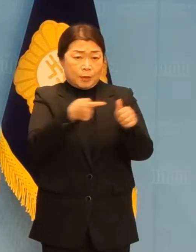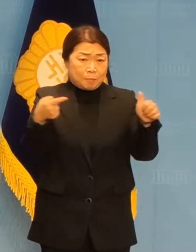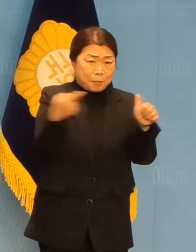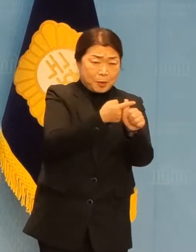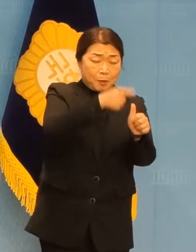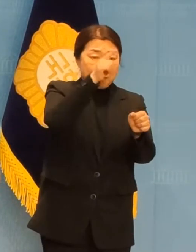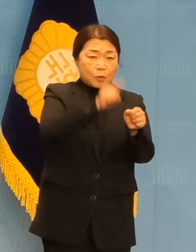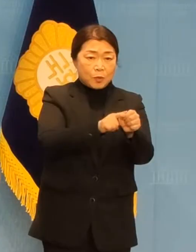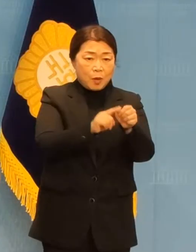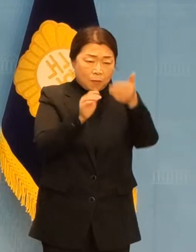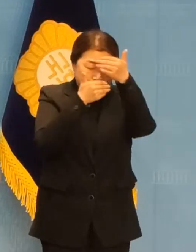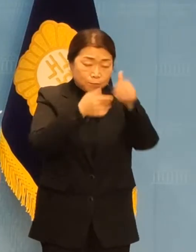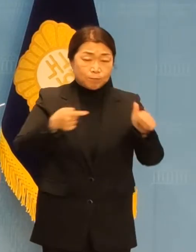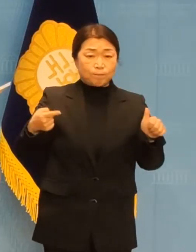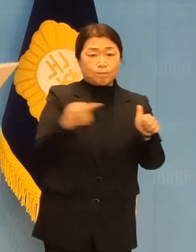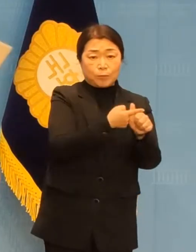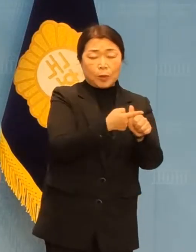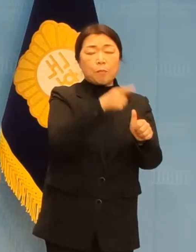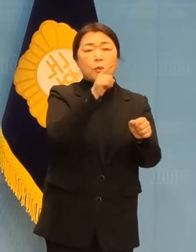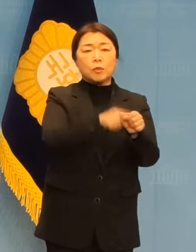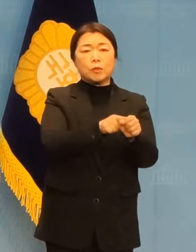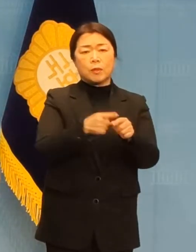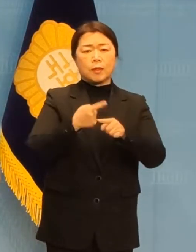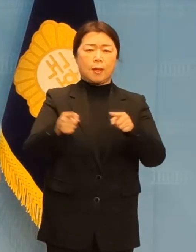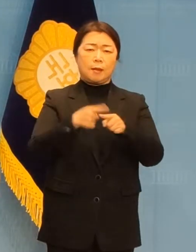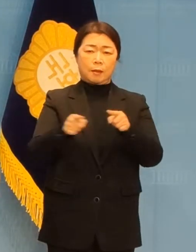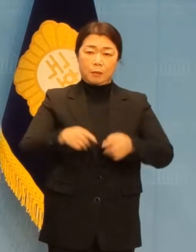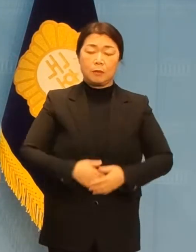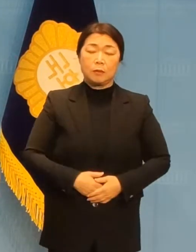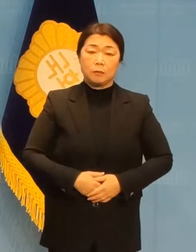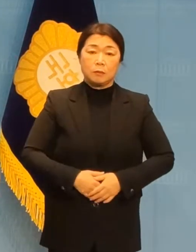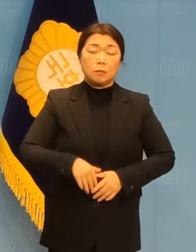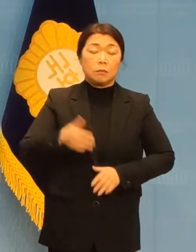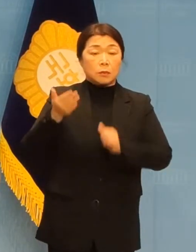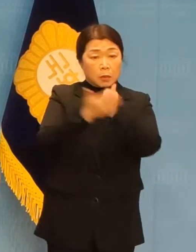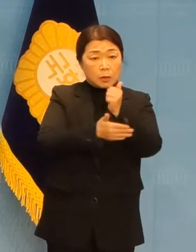암살용 흉기였습니다. 바로 이것이죠.